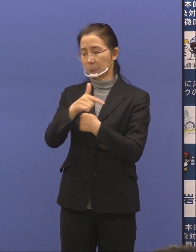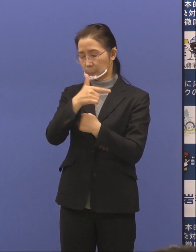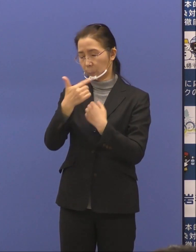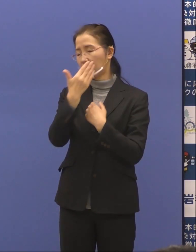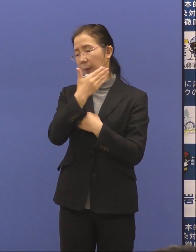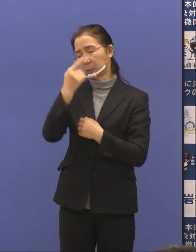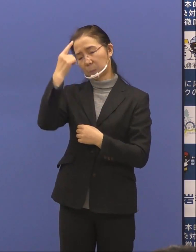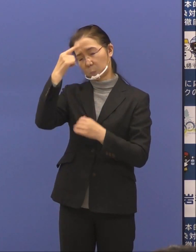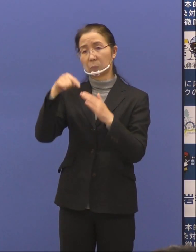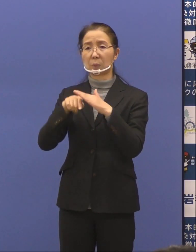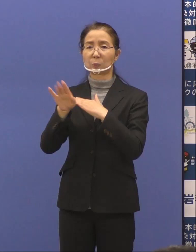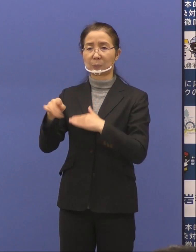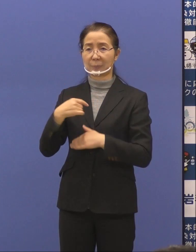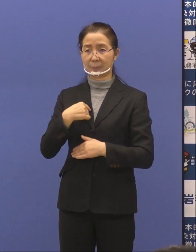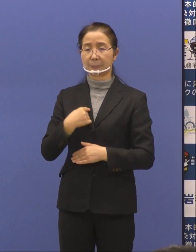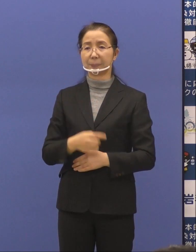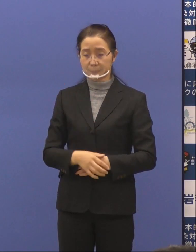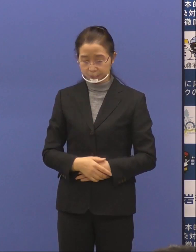思っています。